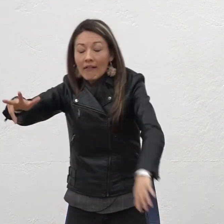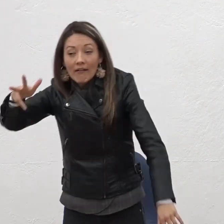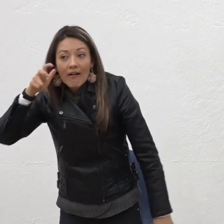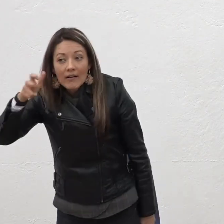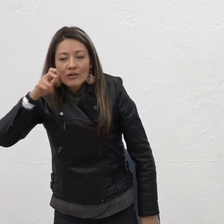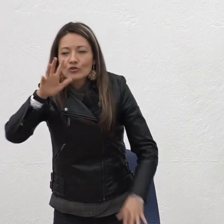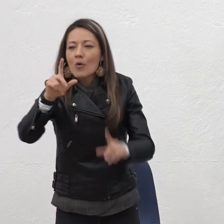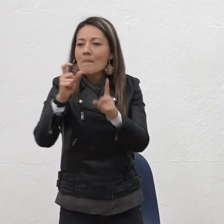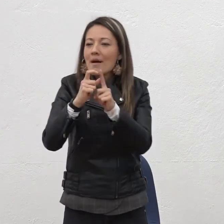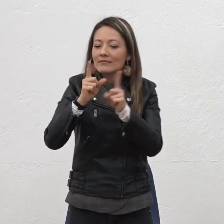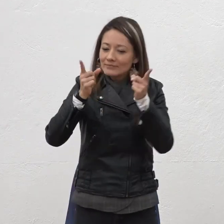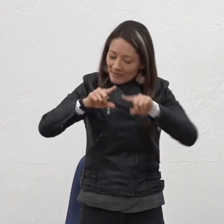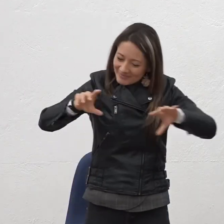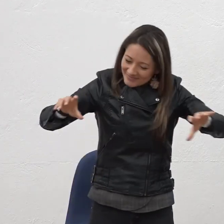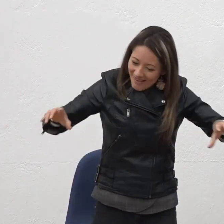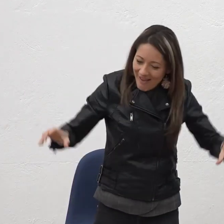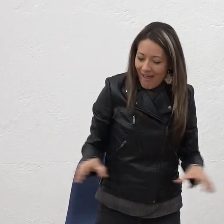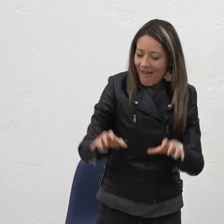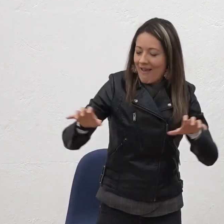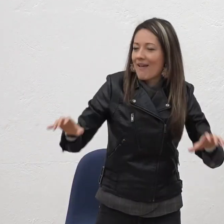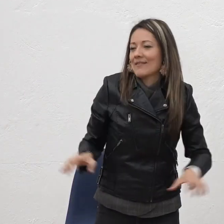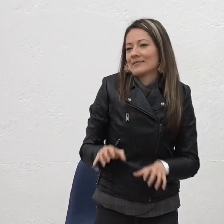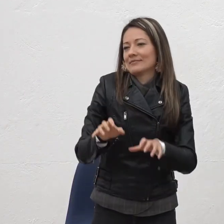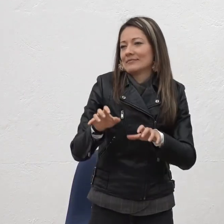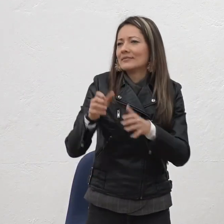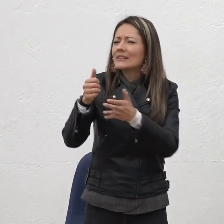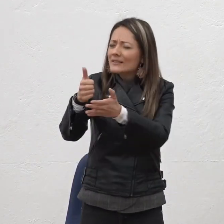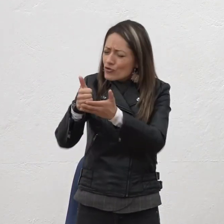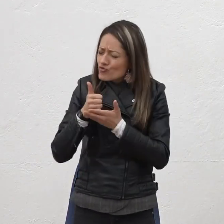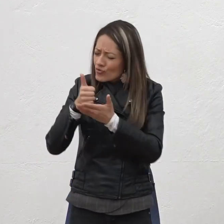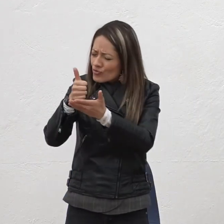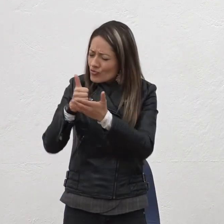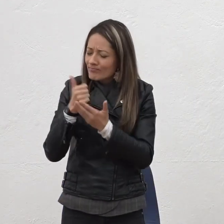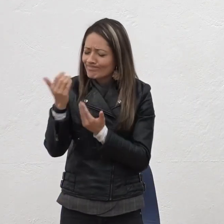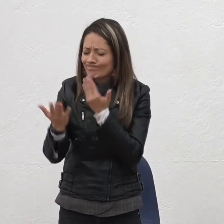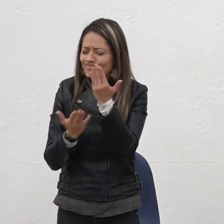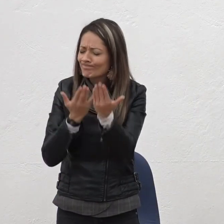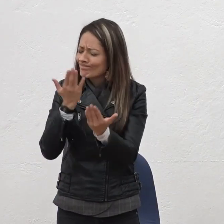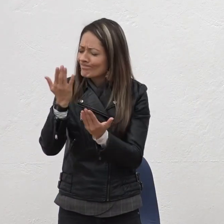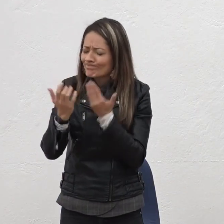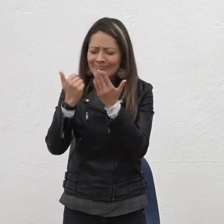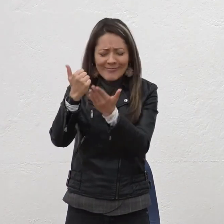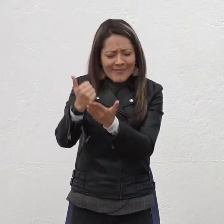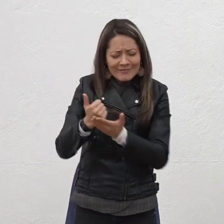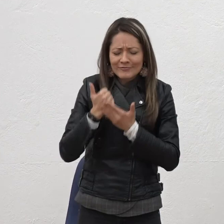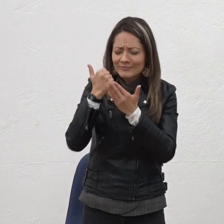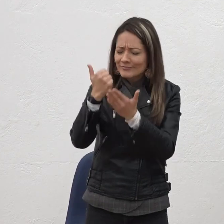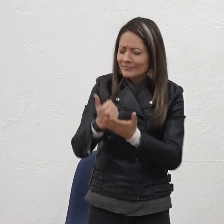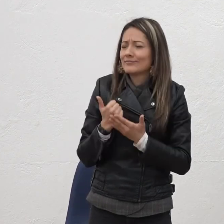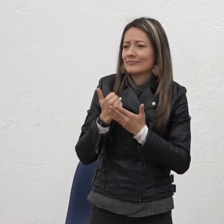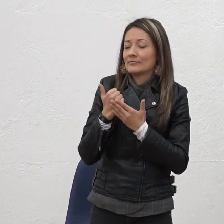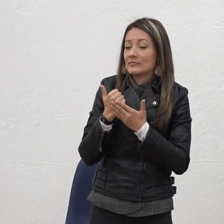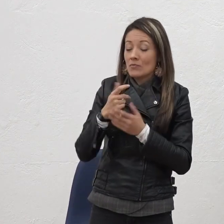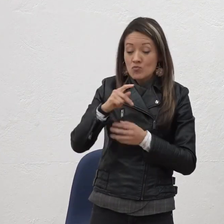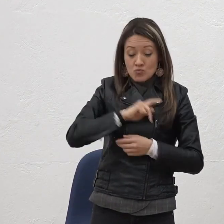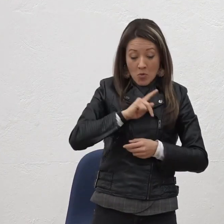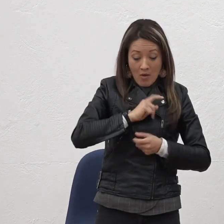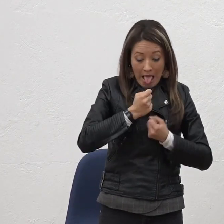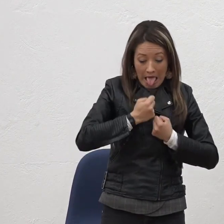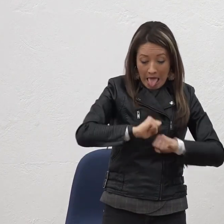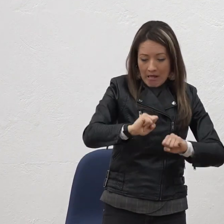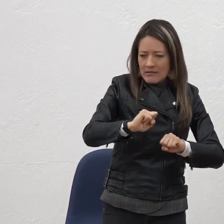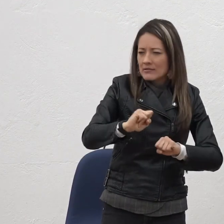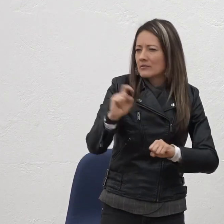su palabra y accionemos en Él. Ayúdanos, Señor, a servirte. Ayúdanos, no en nuestras propias